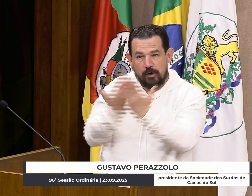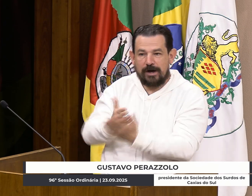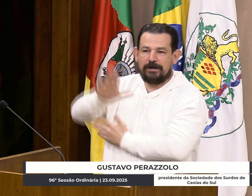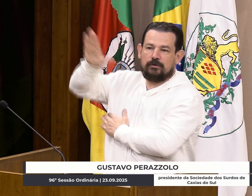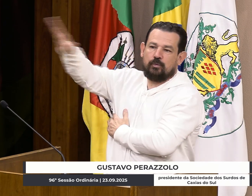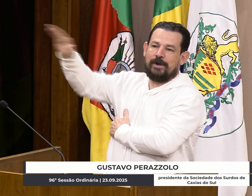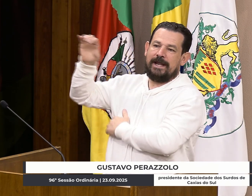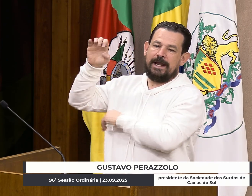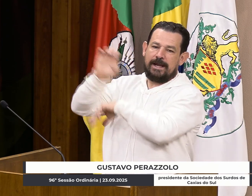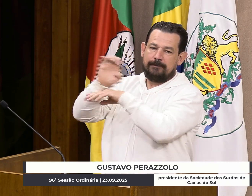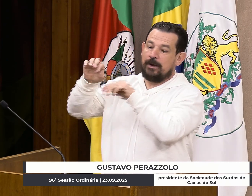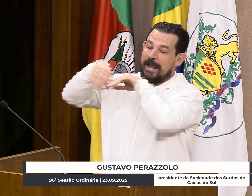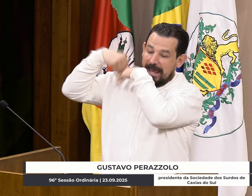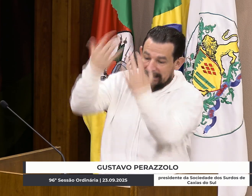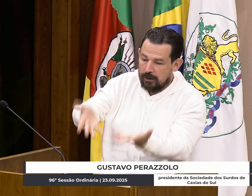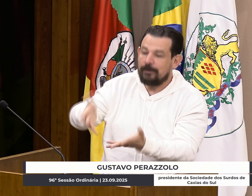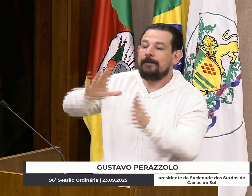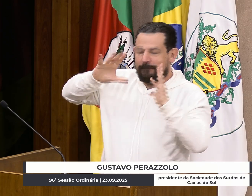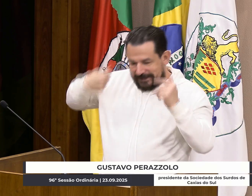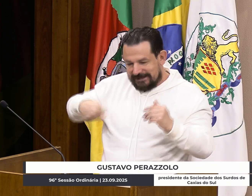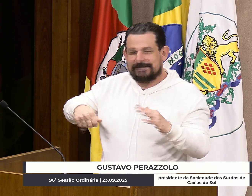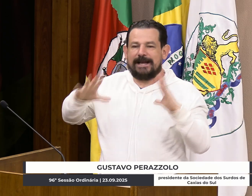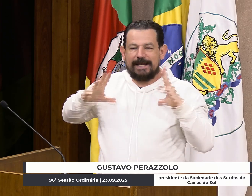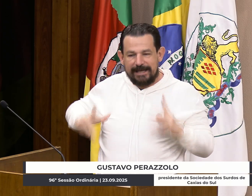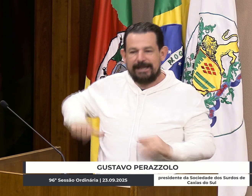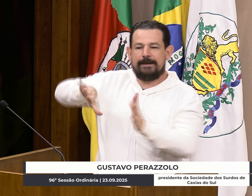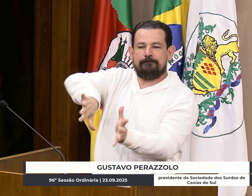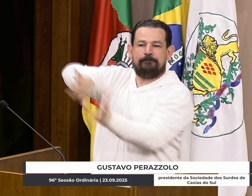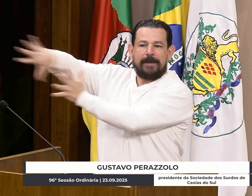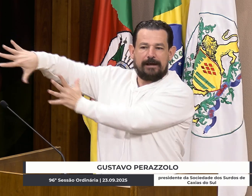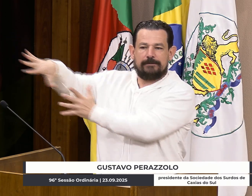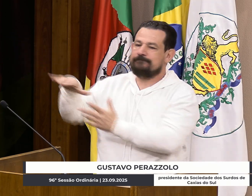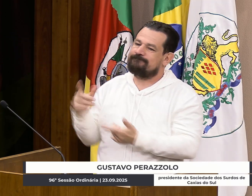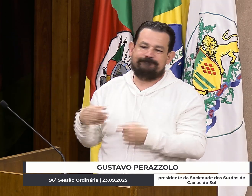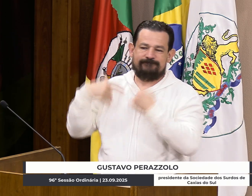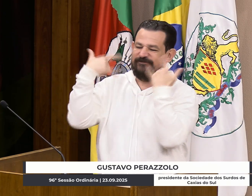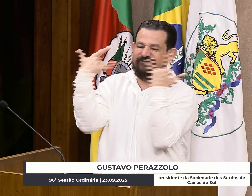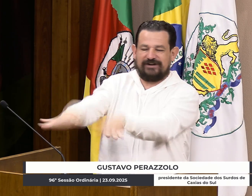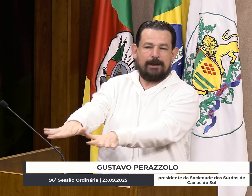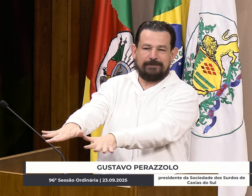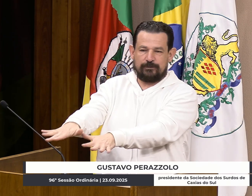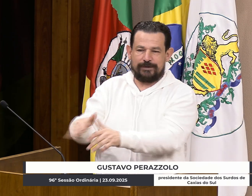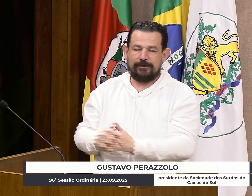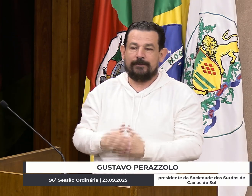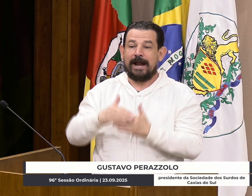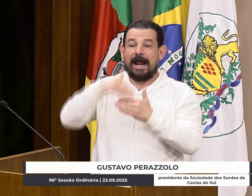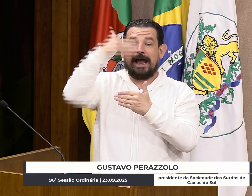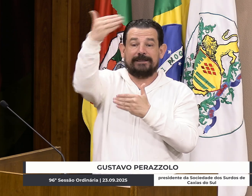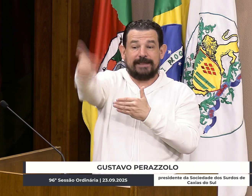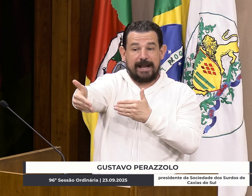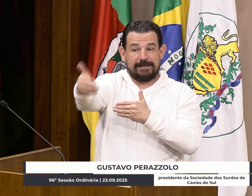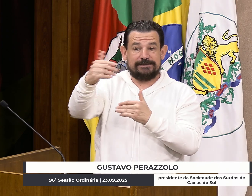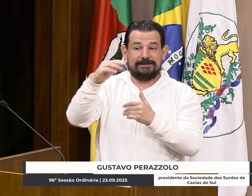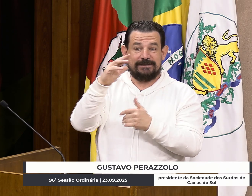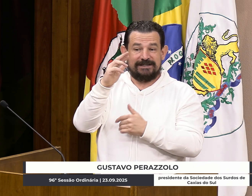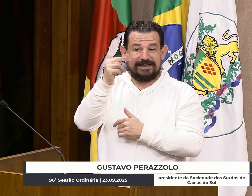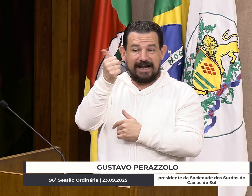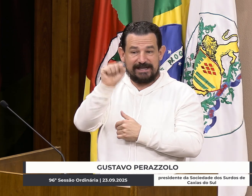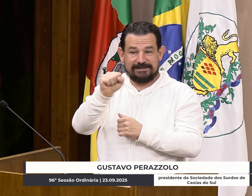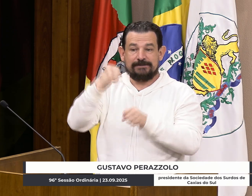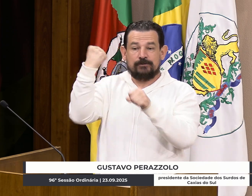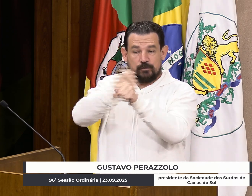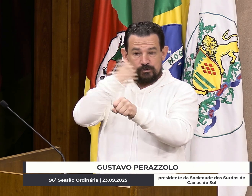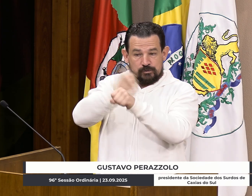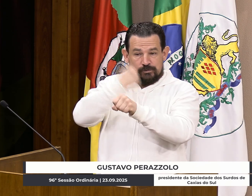com questões judiciais, aí o muro lá do Emílio caiu, precisa ser retirado, precisa ser limpo, mas está lá, abandonado.